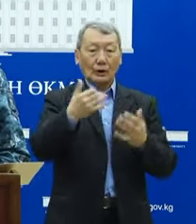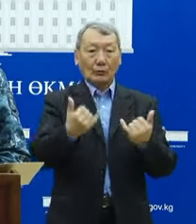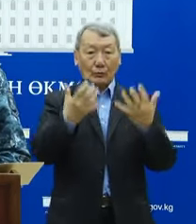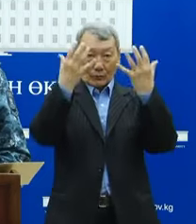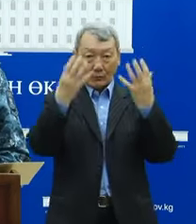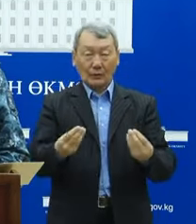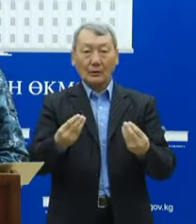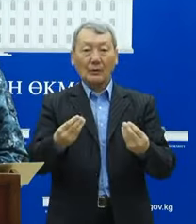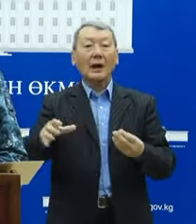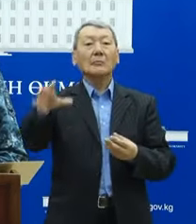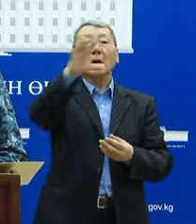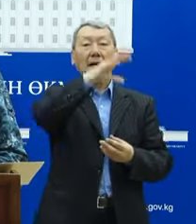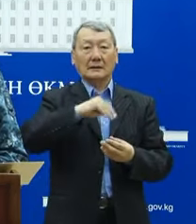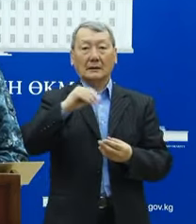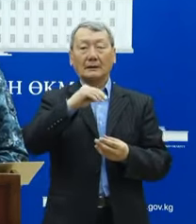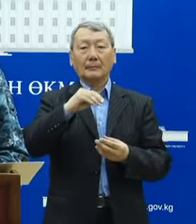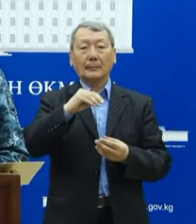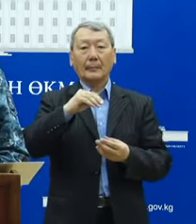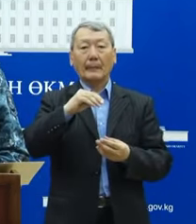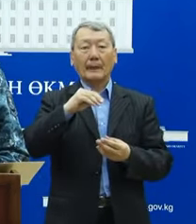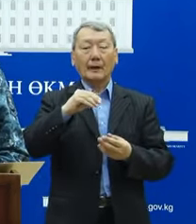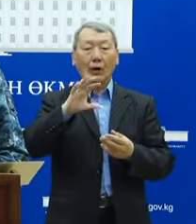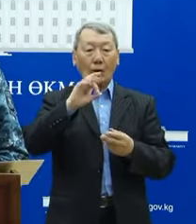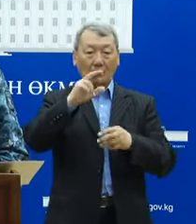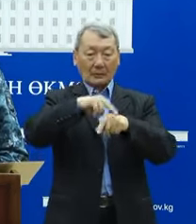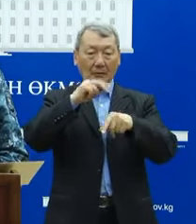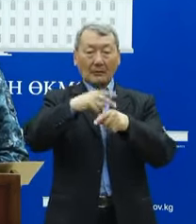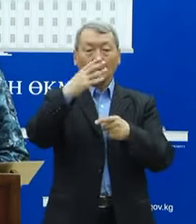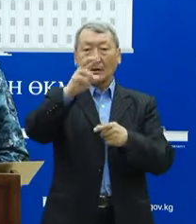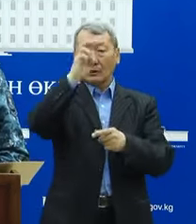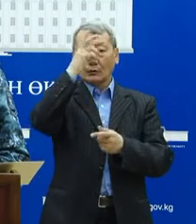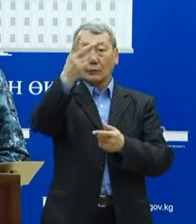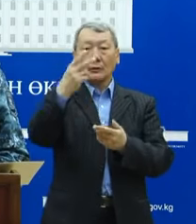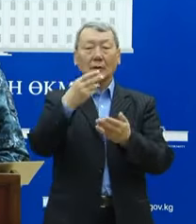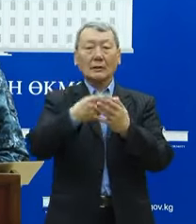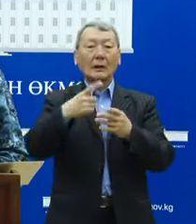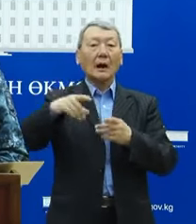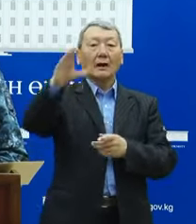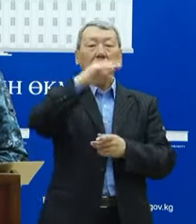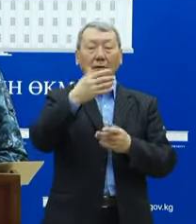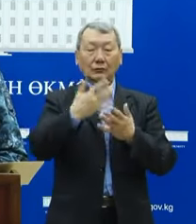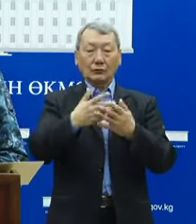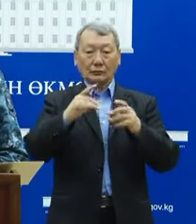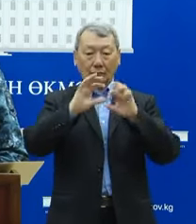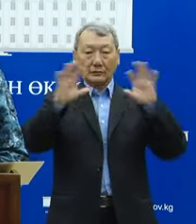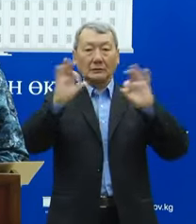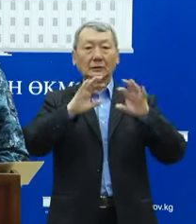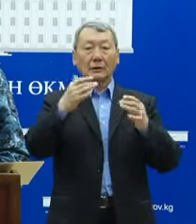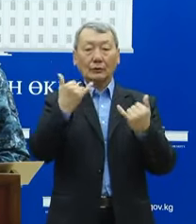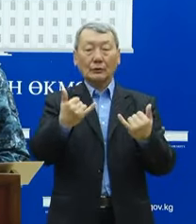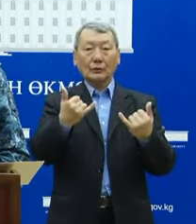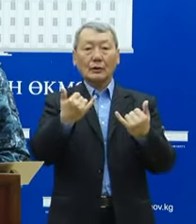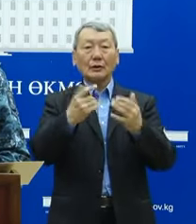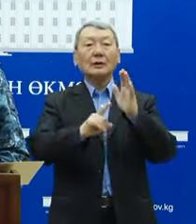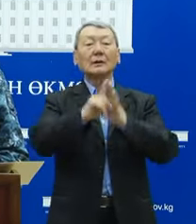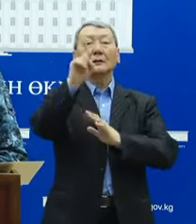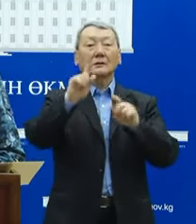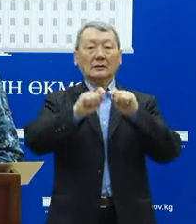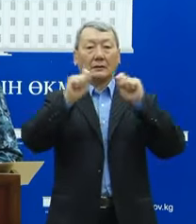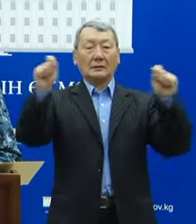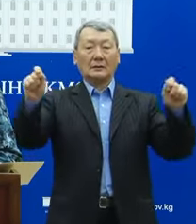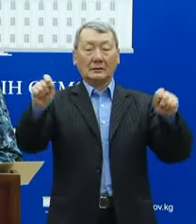Бүгүнкү күндө тартылган бардыгы органдар, кызматтар ар бири өз милдеттерин так аткарып, көрүлүп жаткан иш